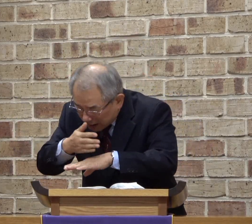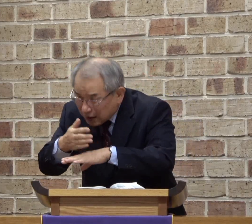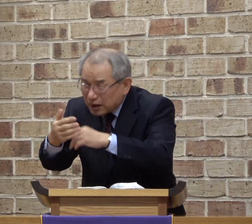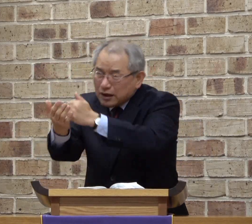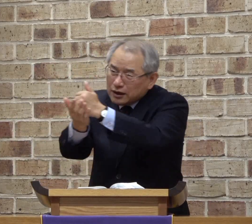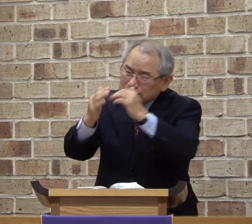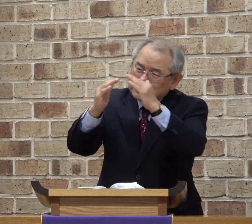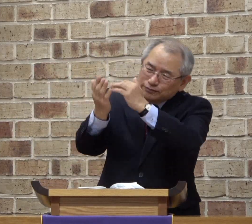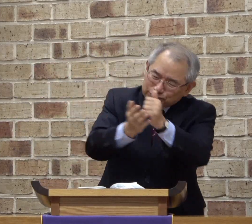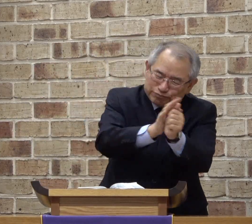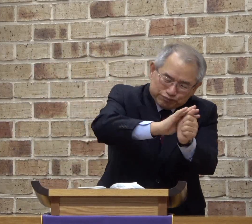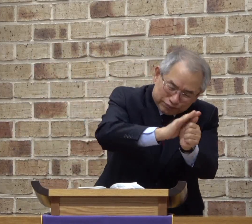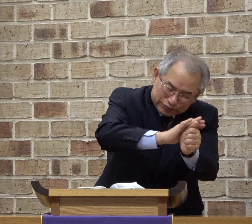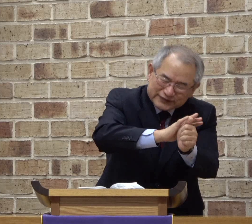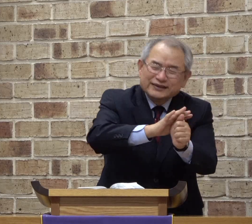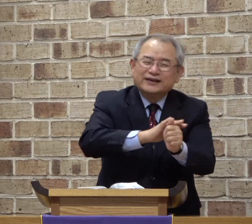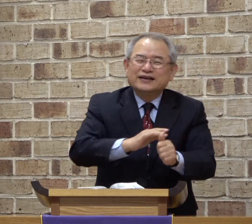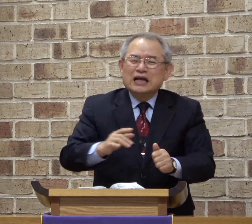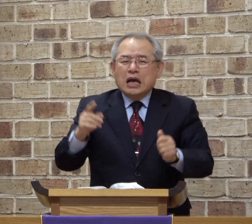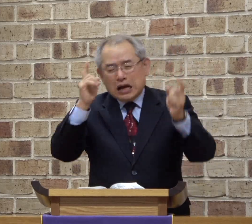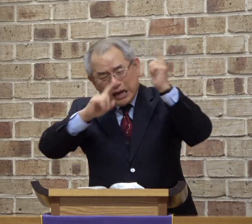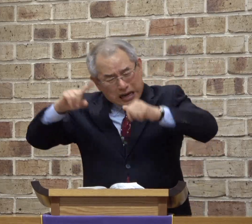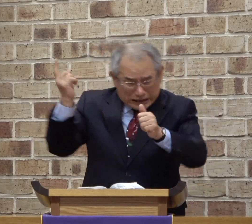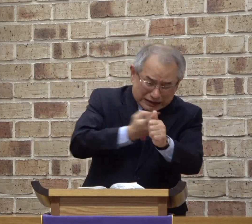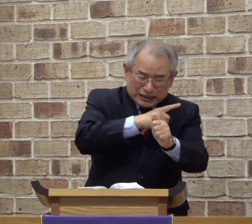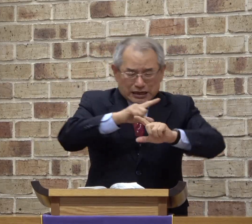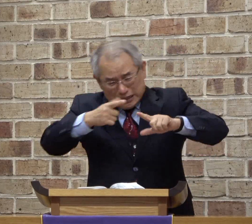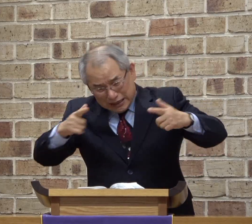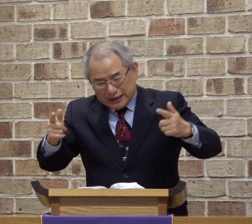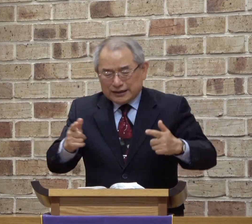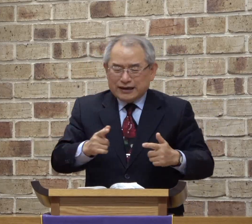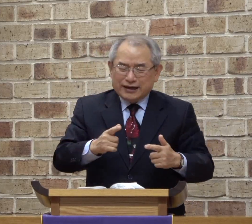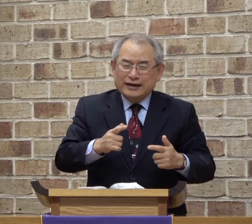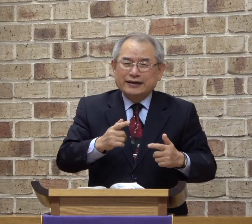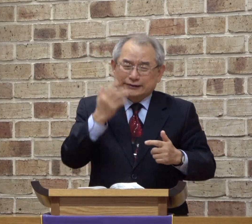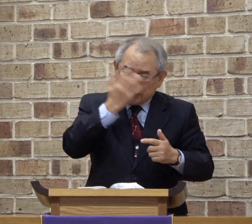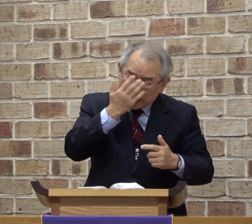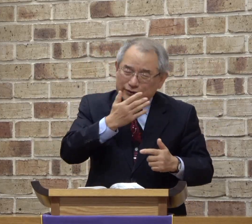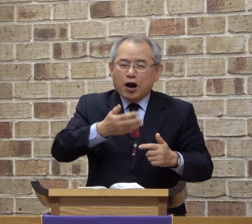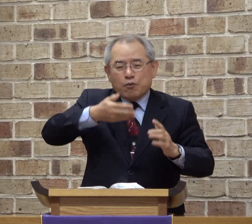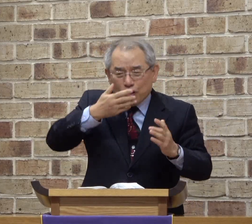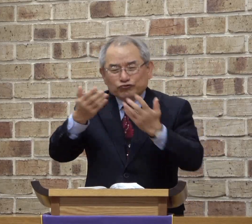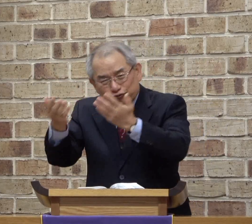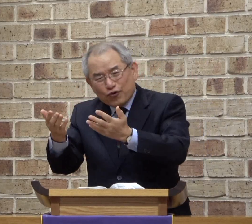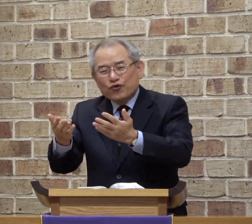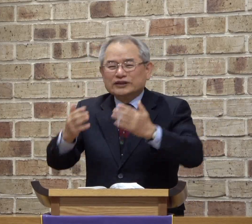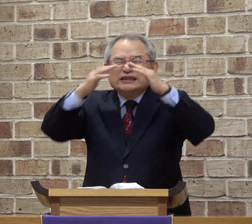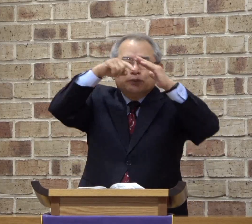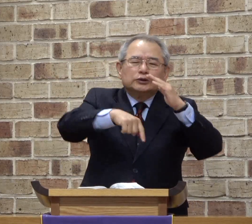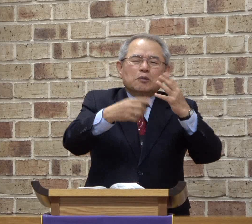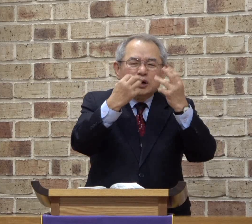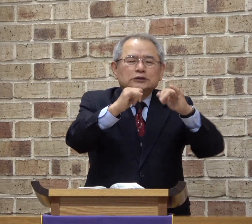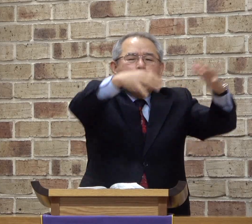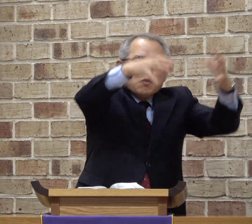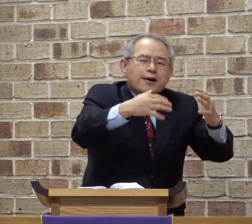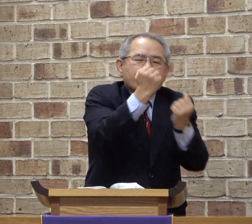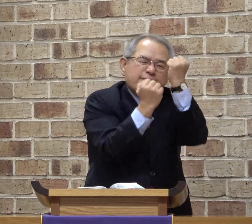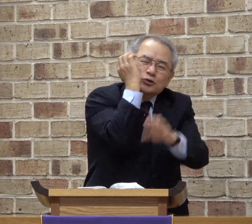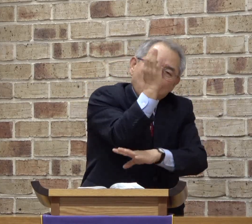우리가 그것을 너무나 귀하게 여기지 않을 때가 있습니다. 사도행전 16장 31절에 이르되 주 예수를 믿으라, 그리하면 너와